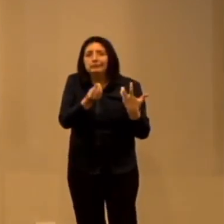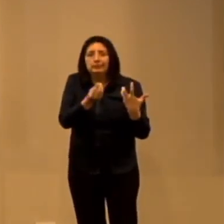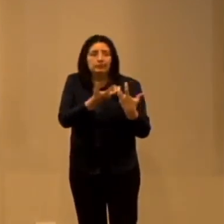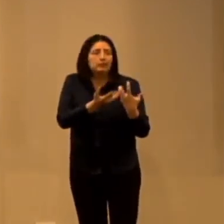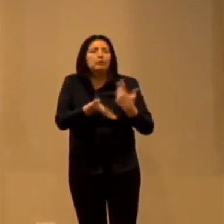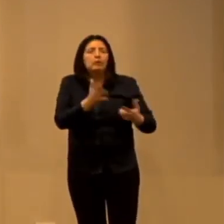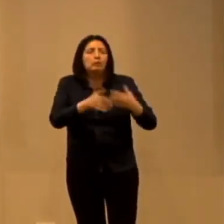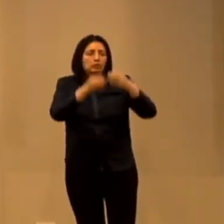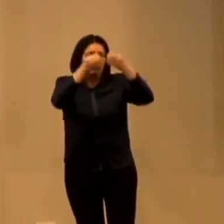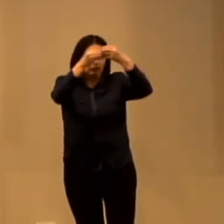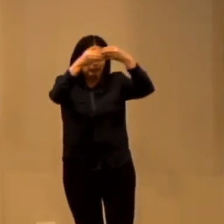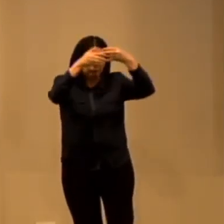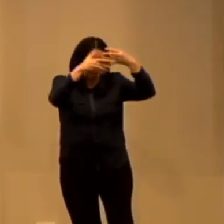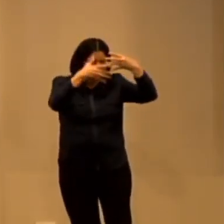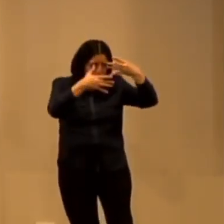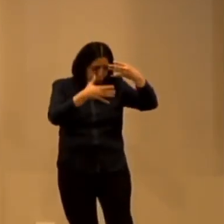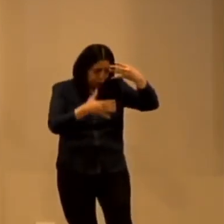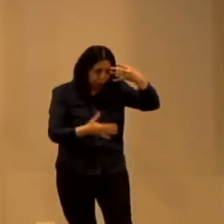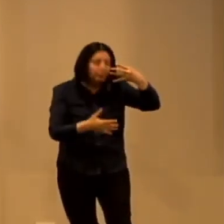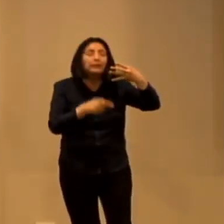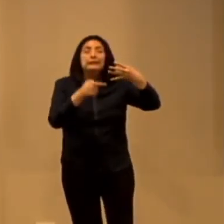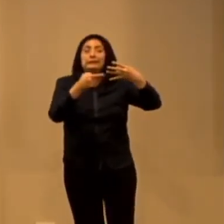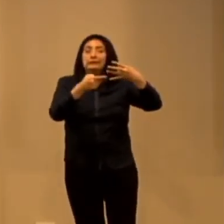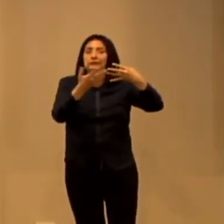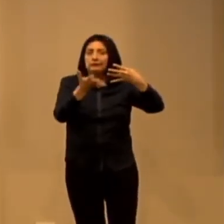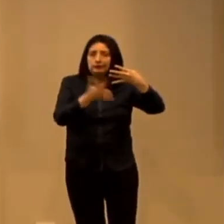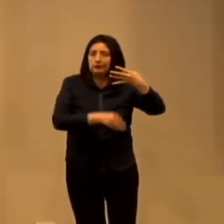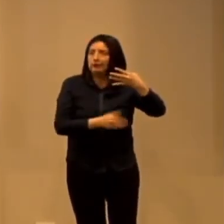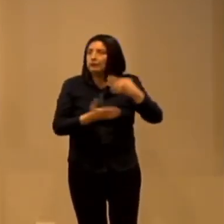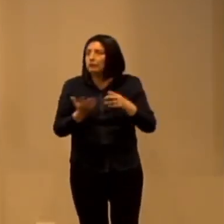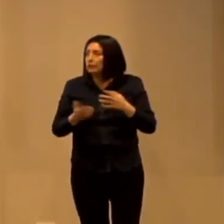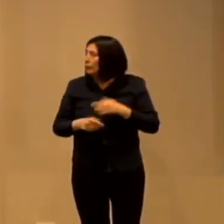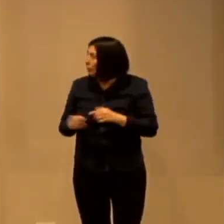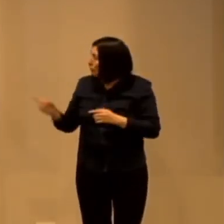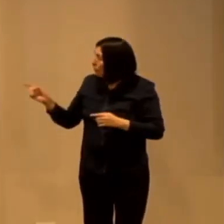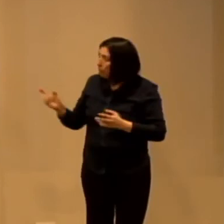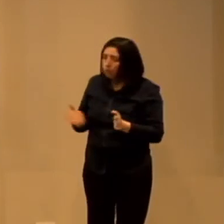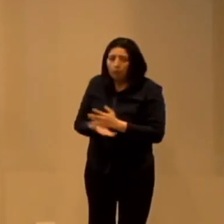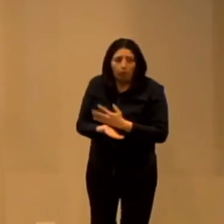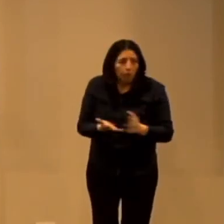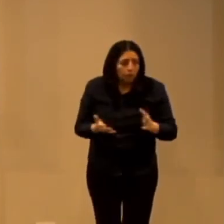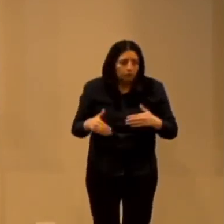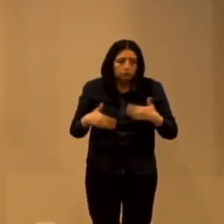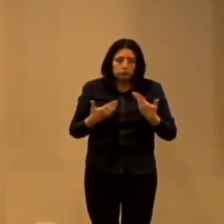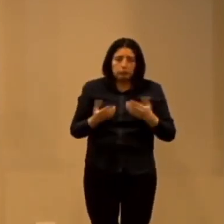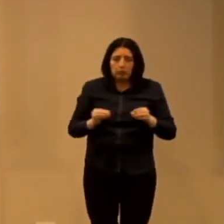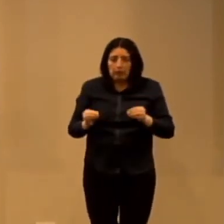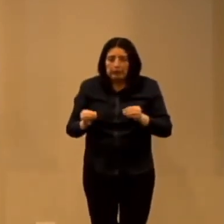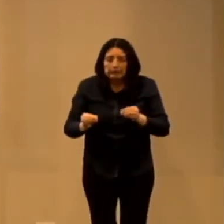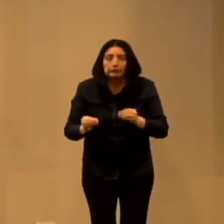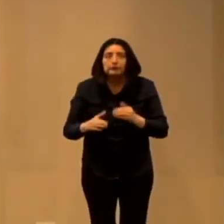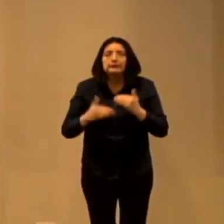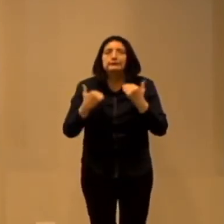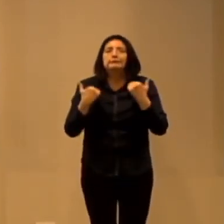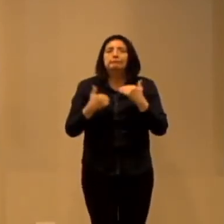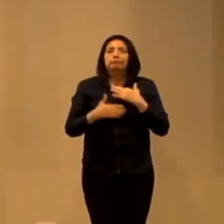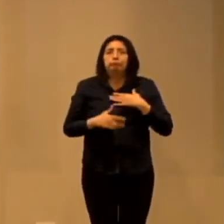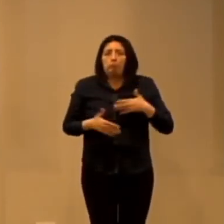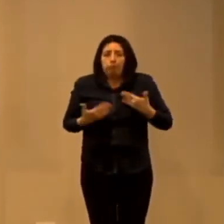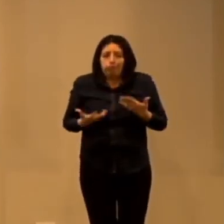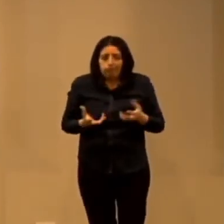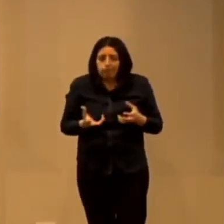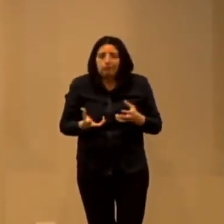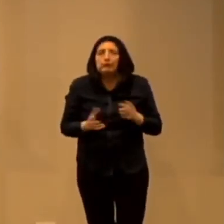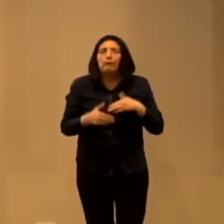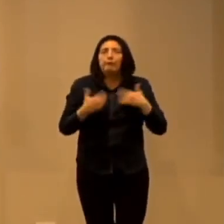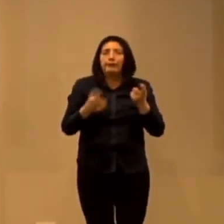la estructura, y si esta estructura que está afectada o su función está afectada, limita la actividad, limita